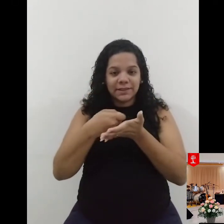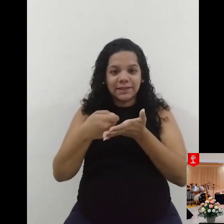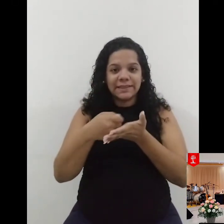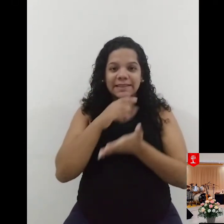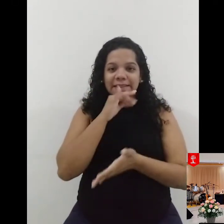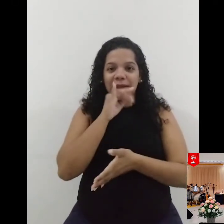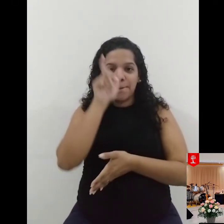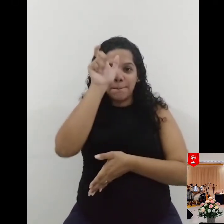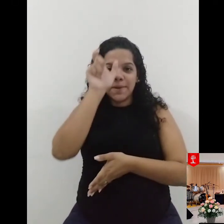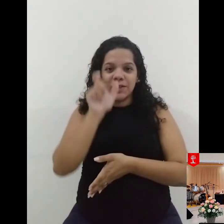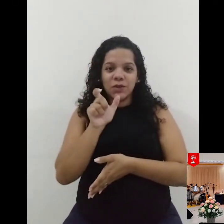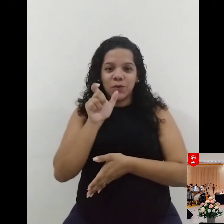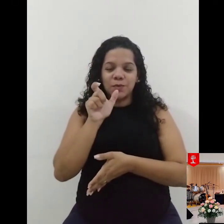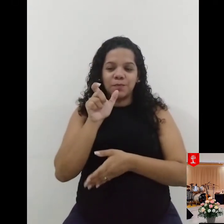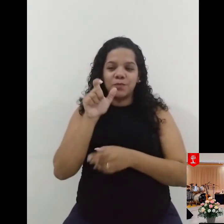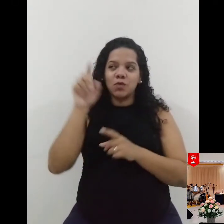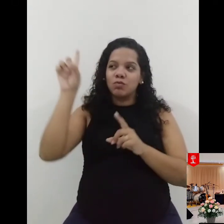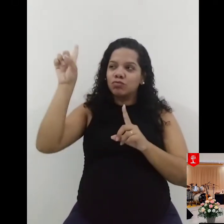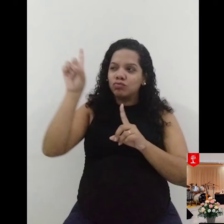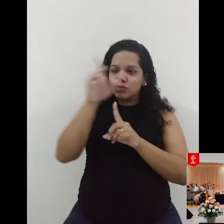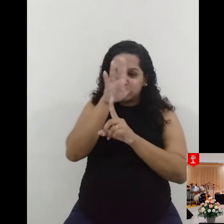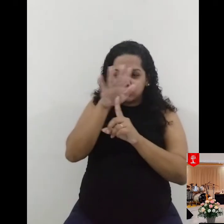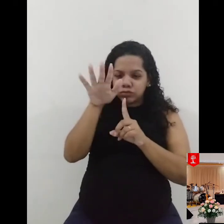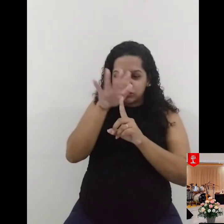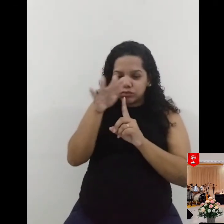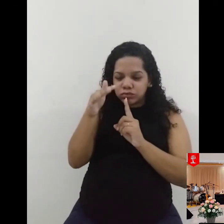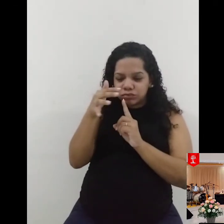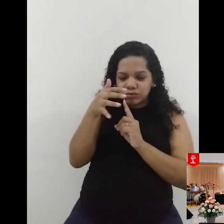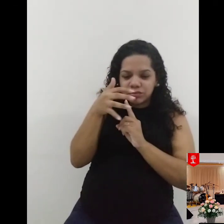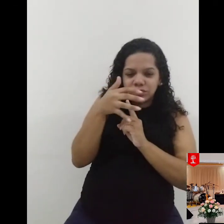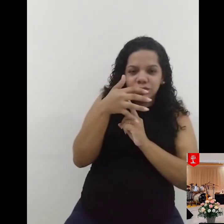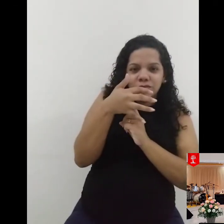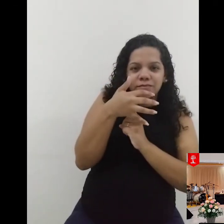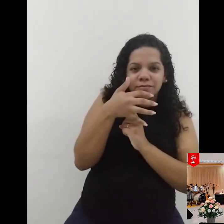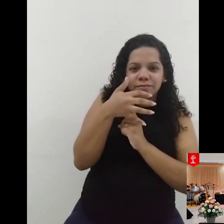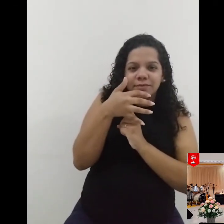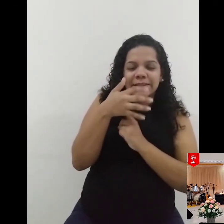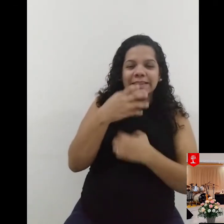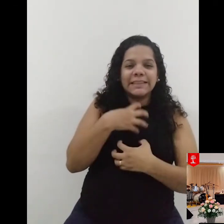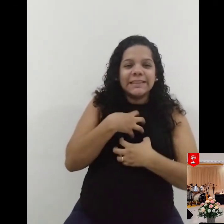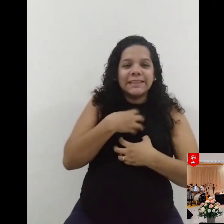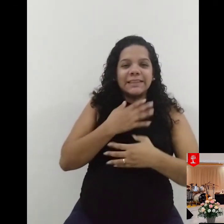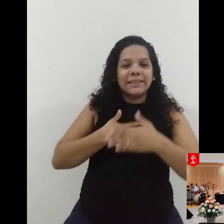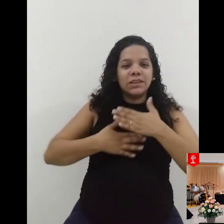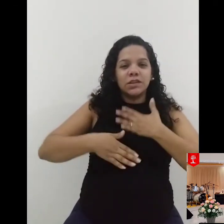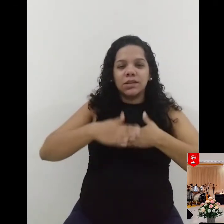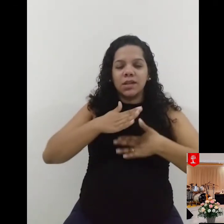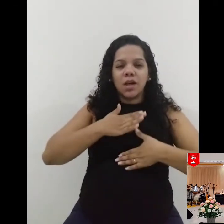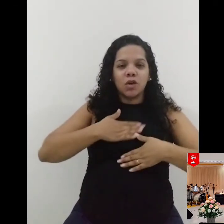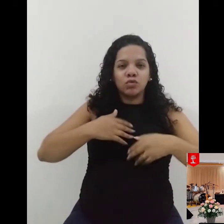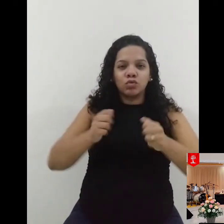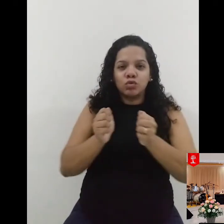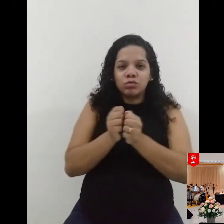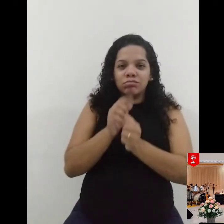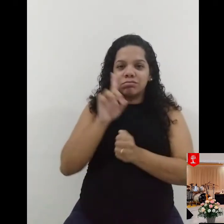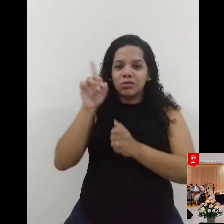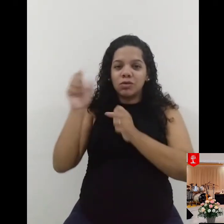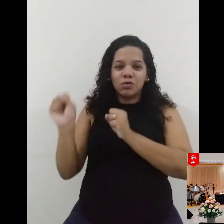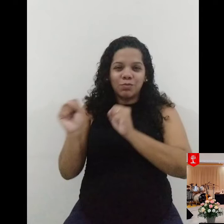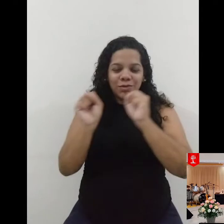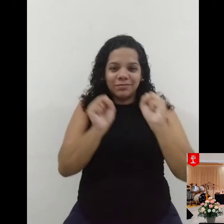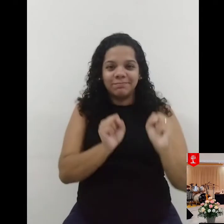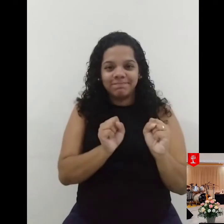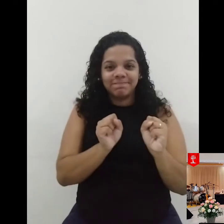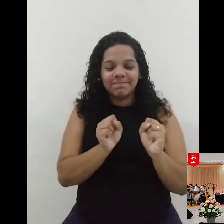que criou e sustenta todas as coisas. E nós louvamos a Deus, a